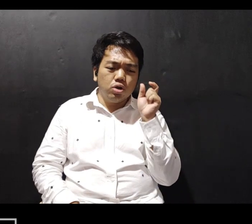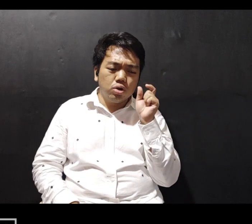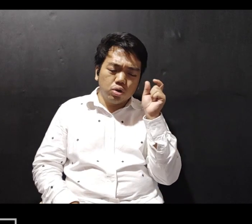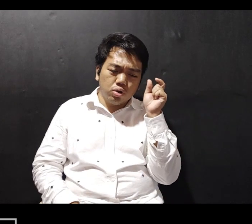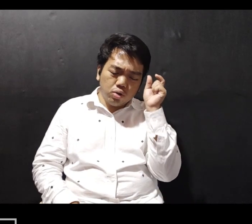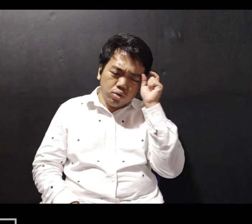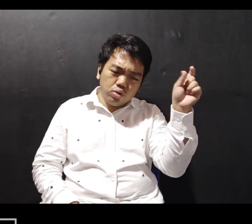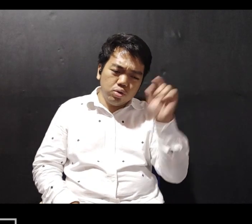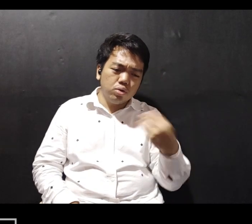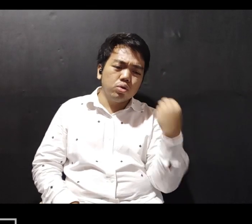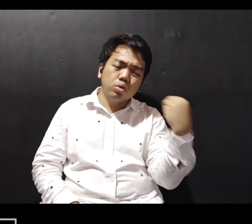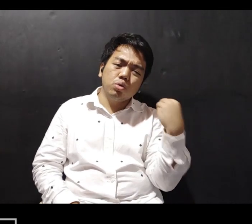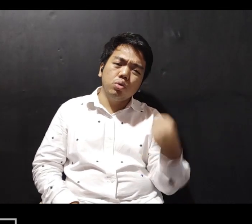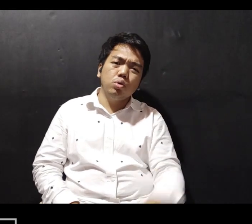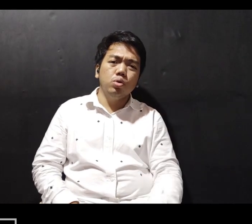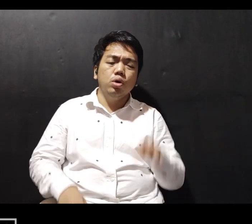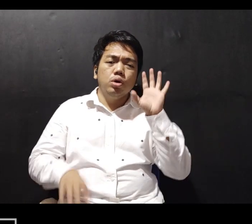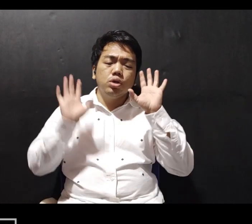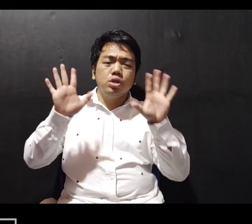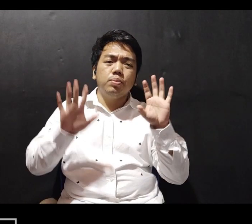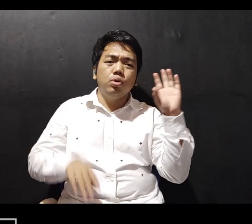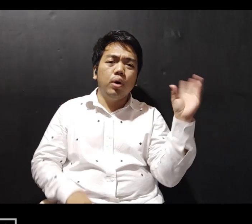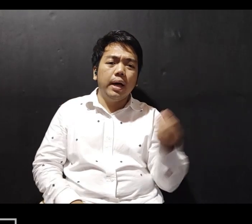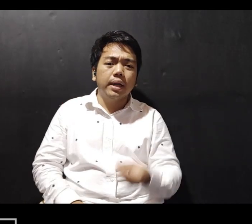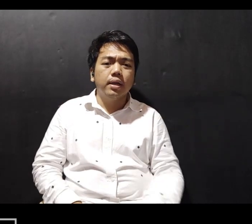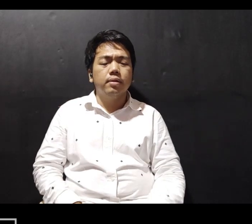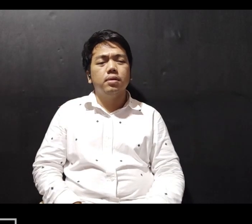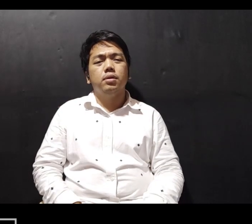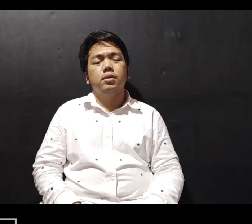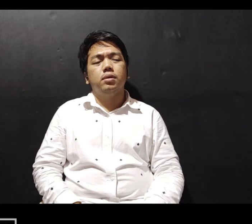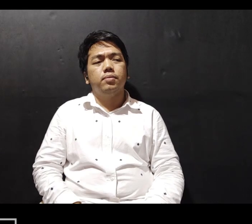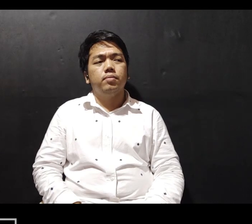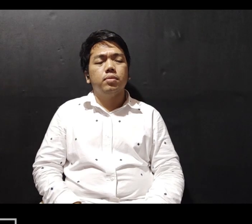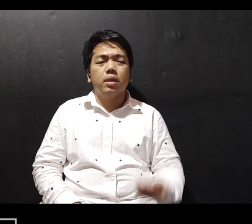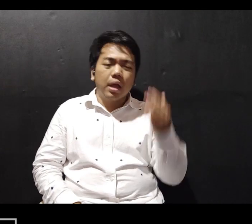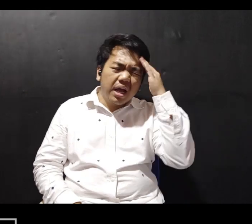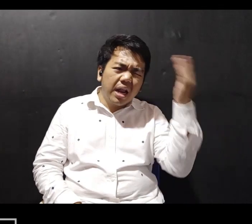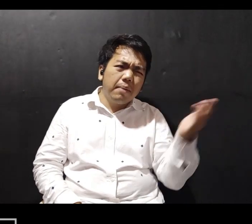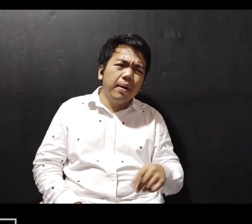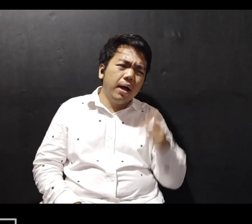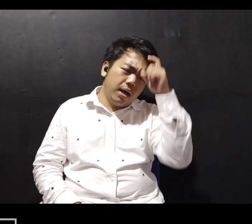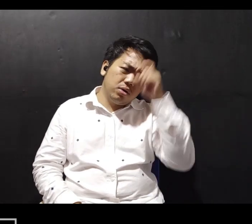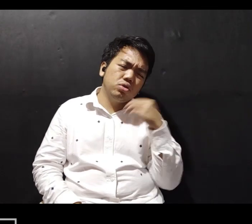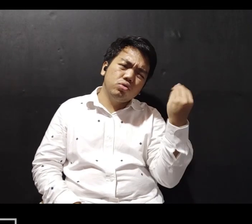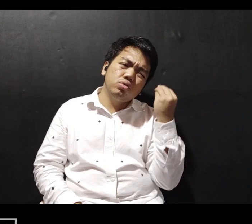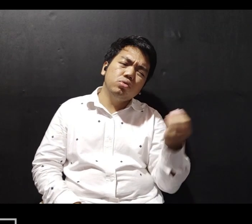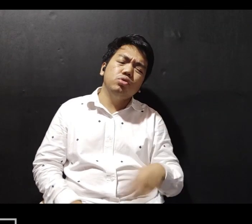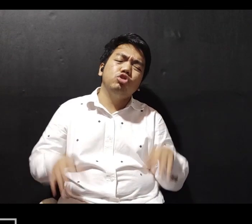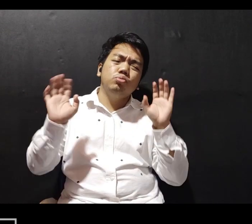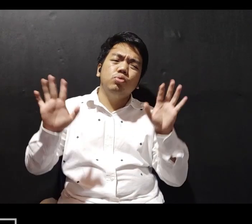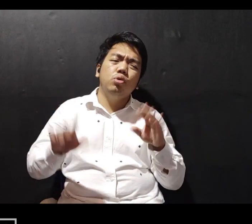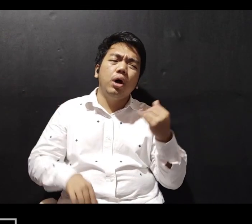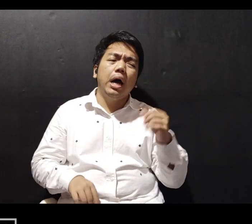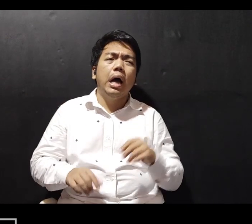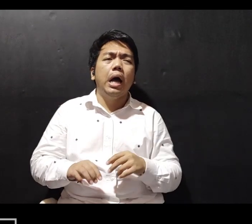Mengapa tidak langsung aja pada saat sebelum dia naik, pas dia naik, dia turunkan Roh Kudus? Mengapa harus menunggu 10 hari? Dan pada